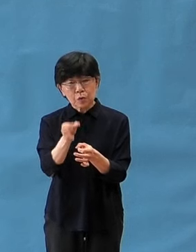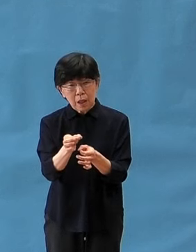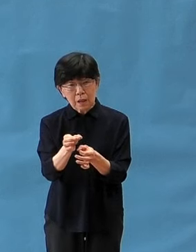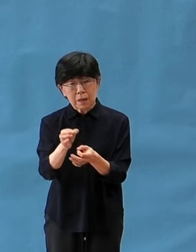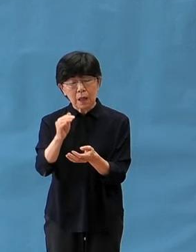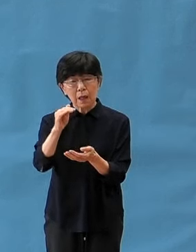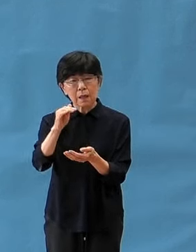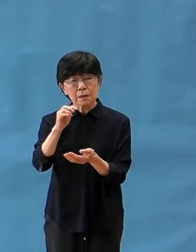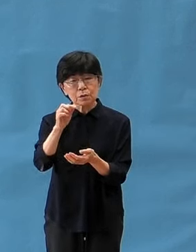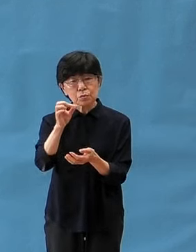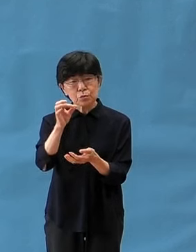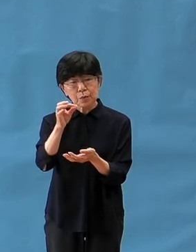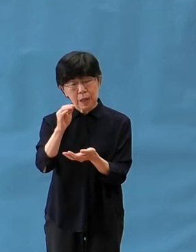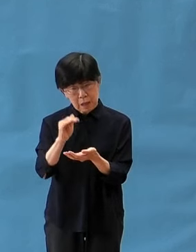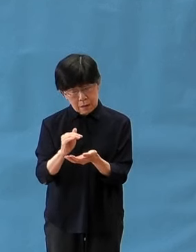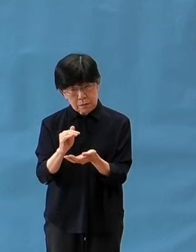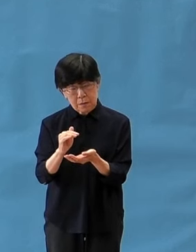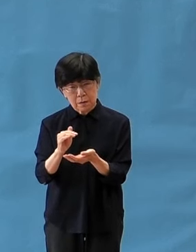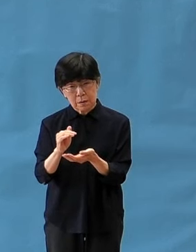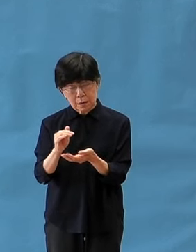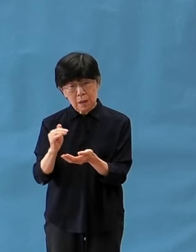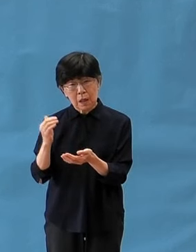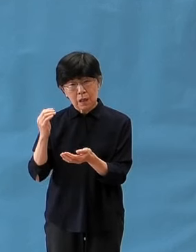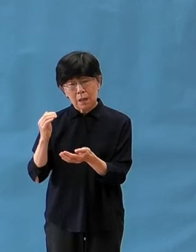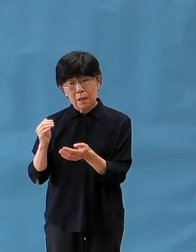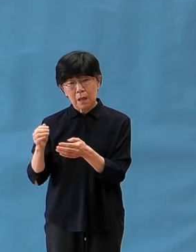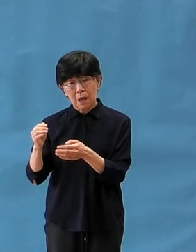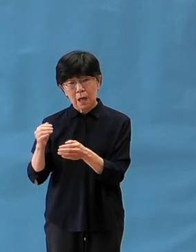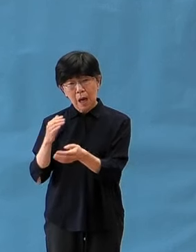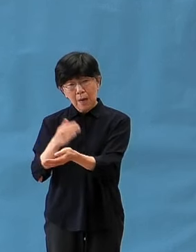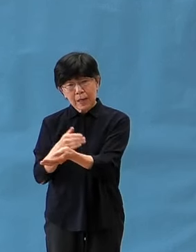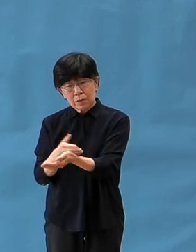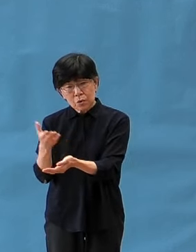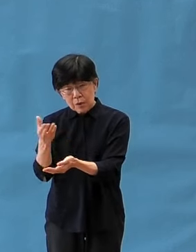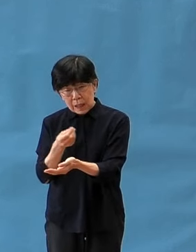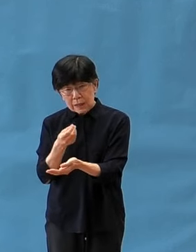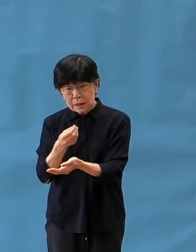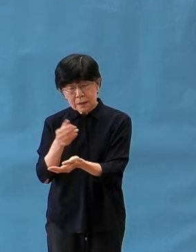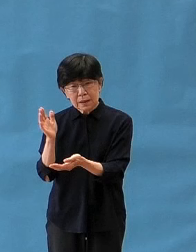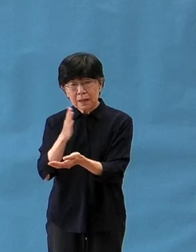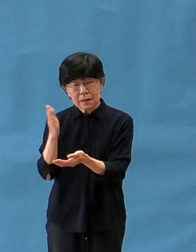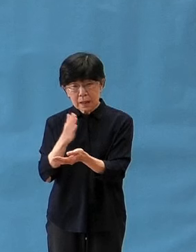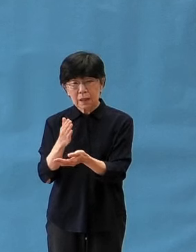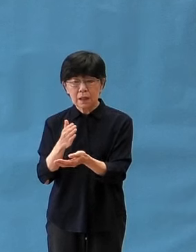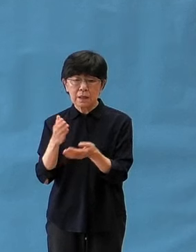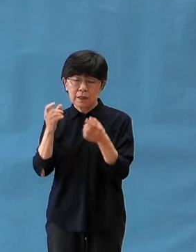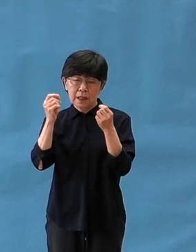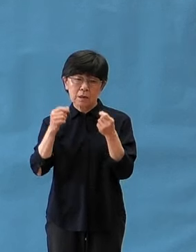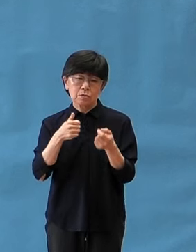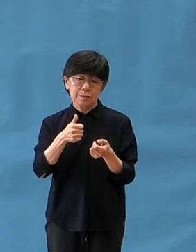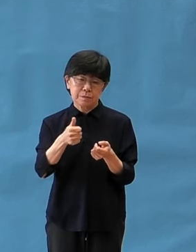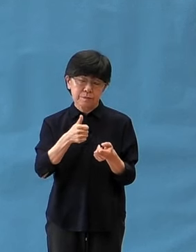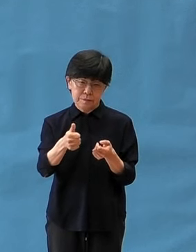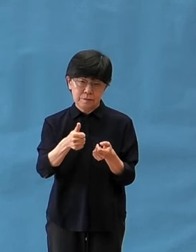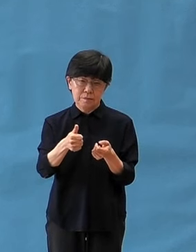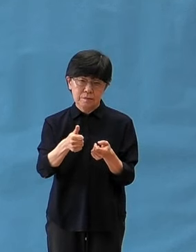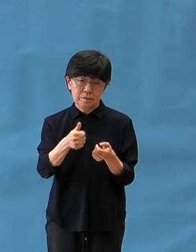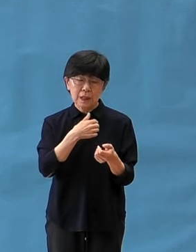その、ね、下宿させずに通わせることもできるっていう地方大学まで含め